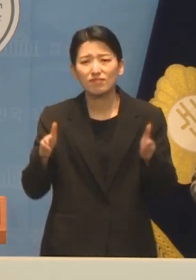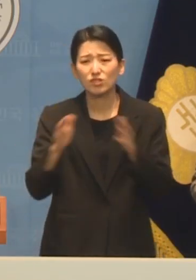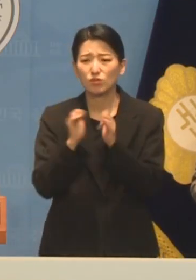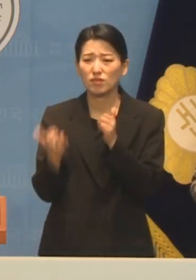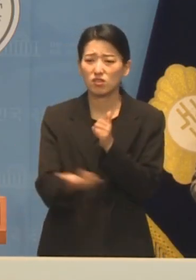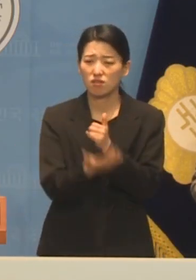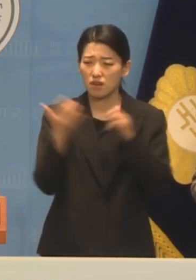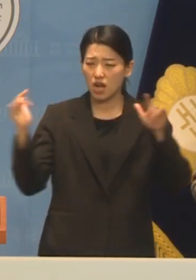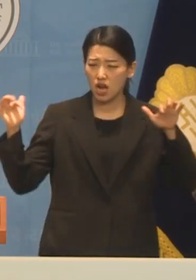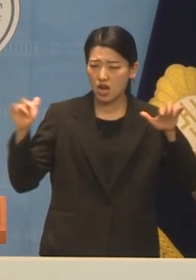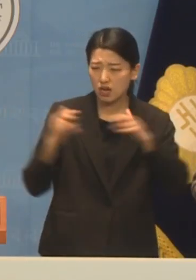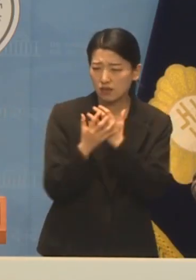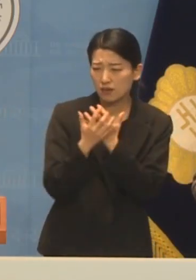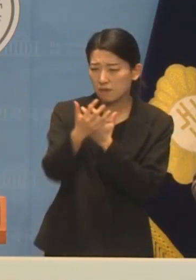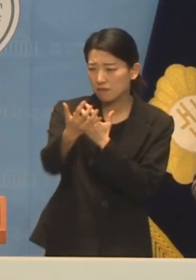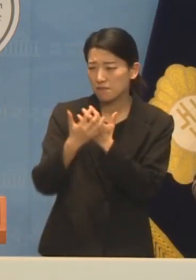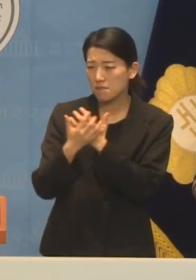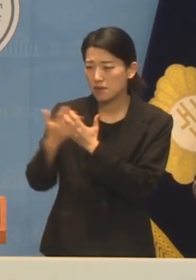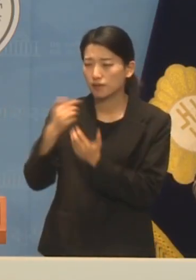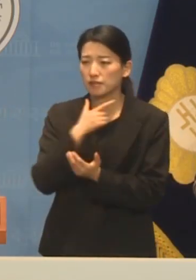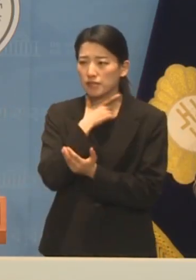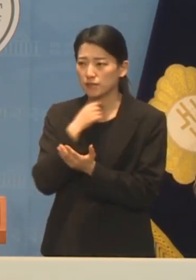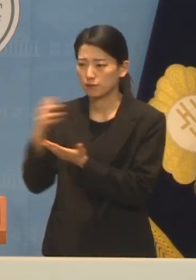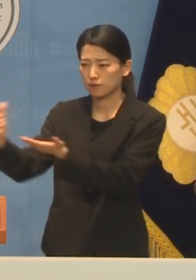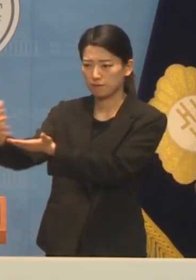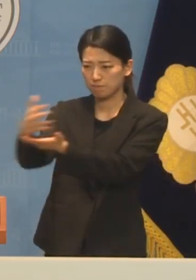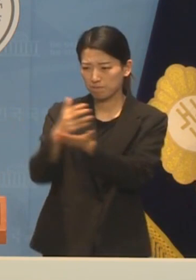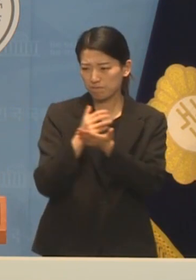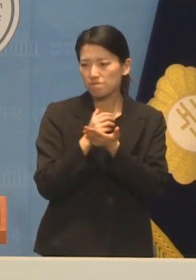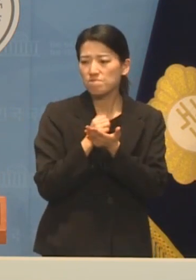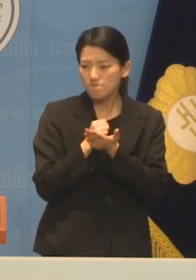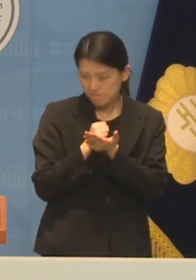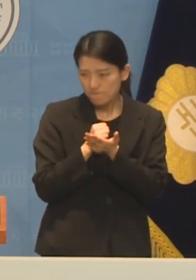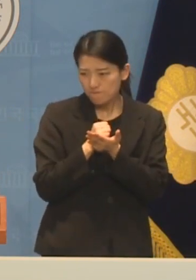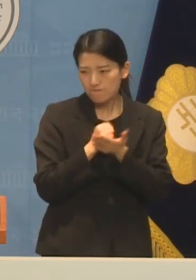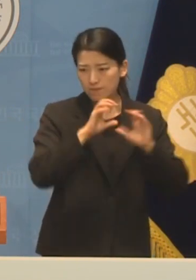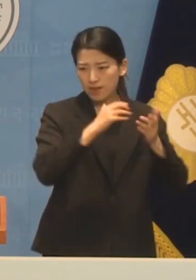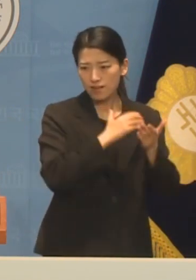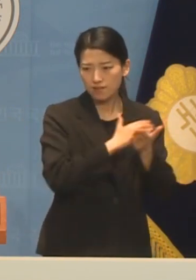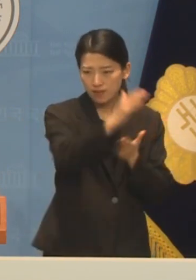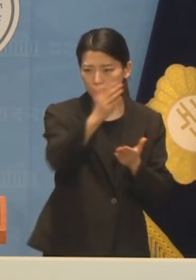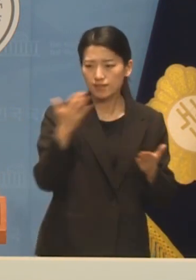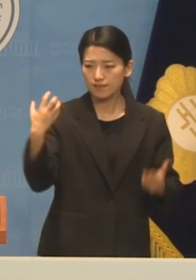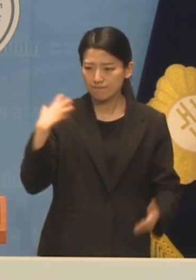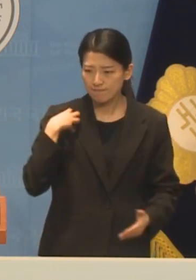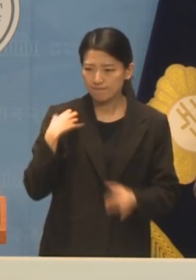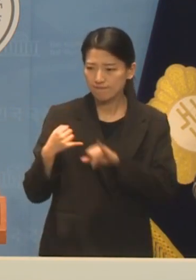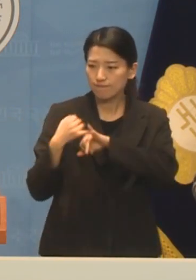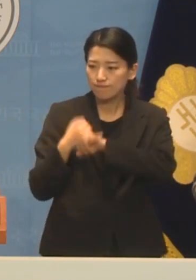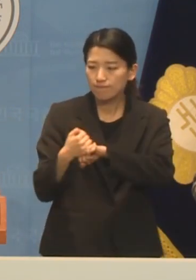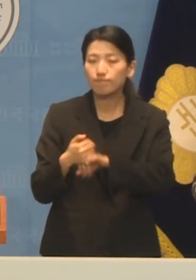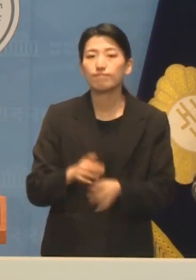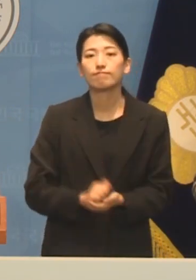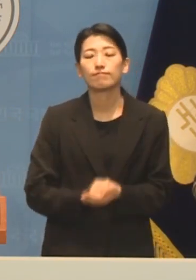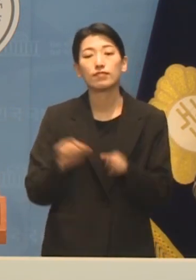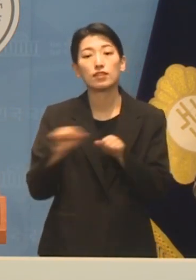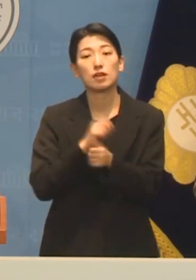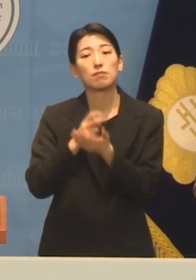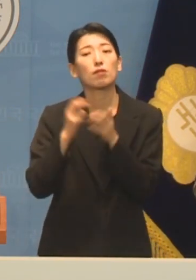함께한 국민들을 염원을 받아 안아 기필고 내란 종식을 실현하겠습니다. 내란 종식 특별법